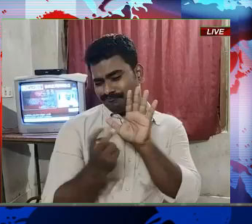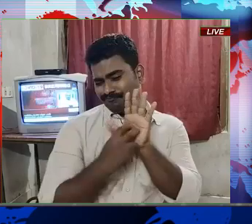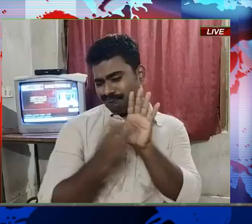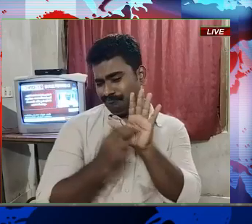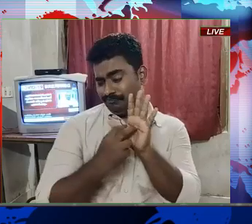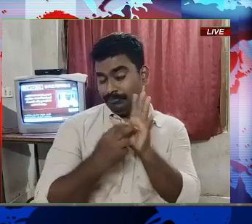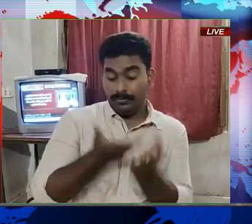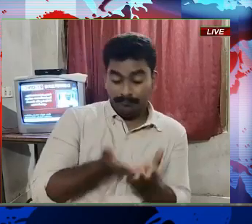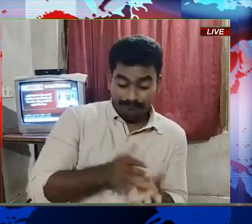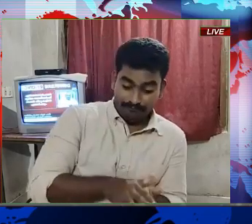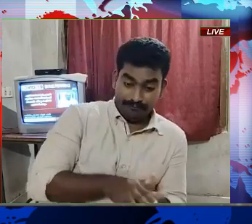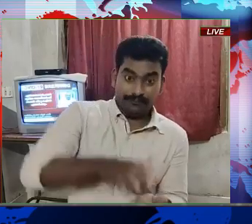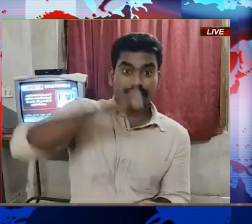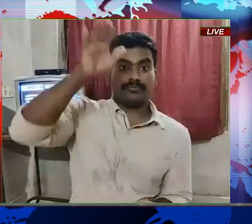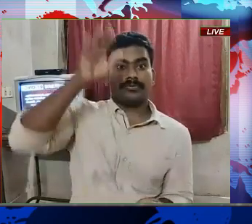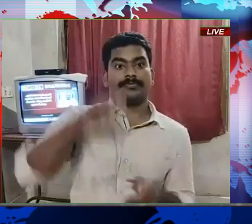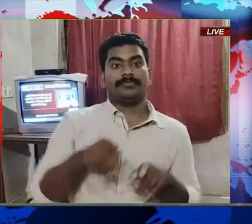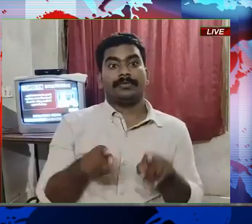സംസ്ഥാനത്ത്